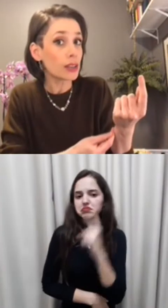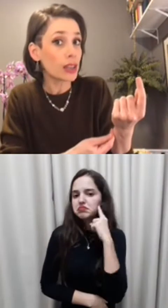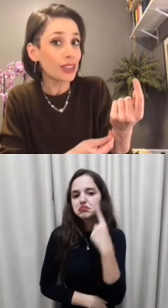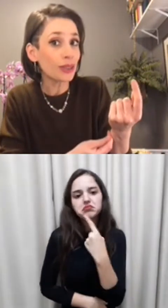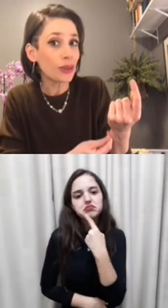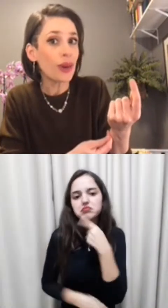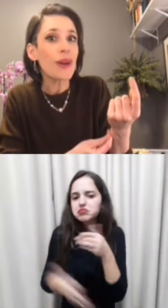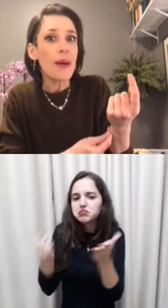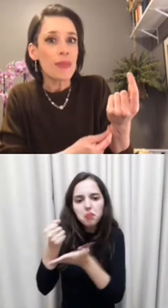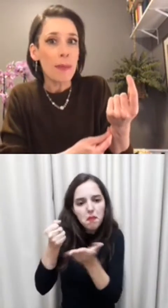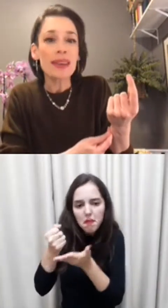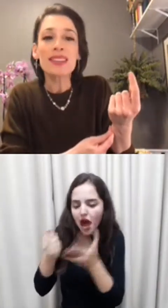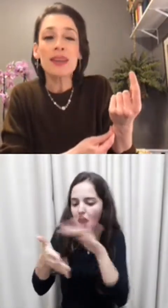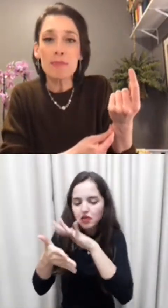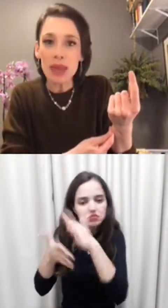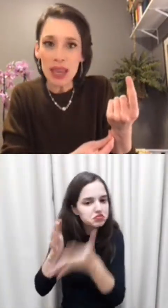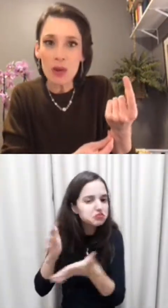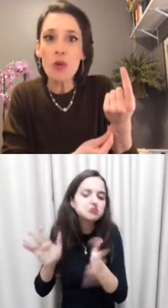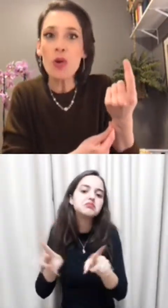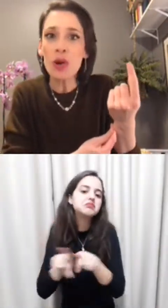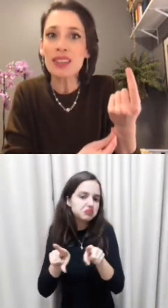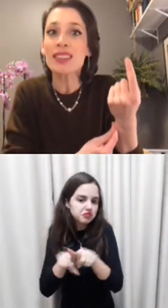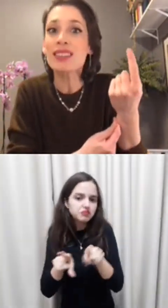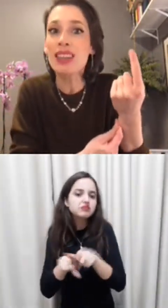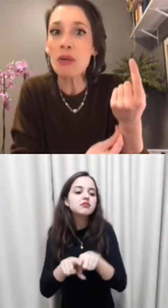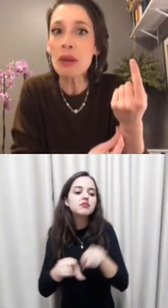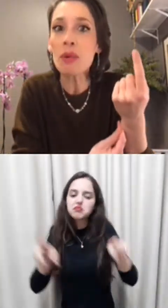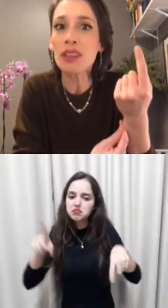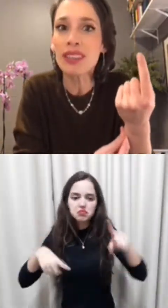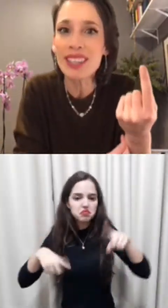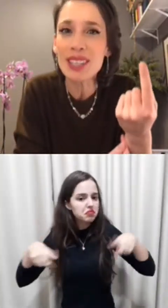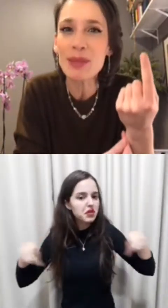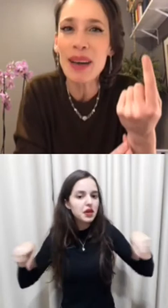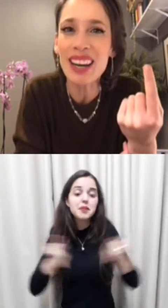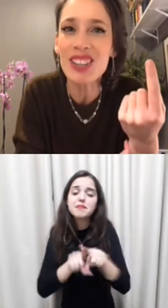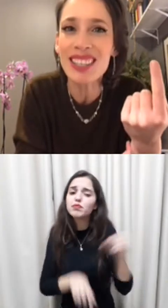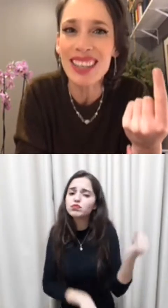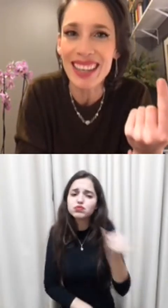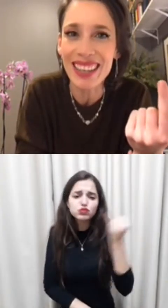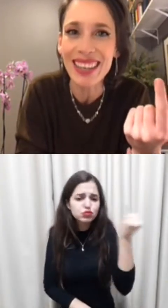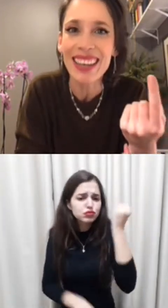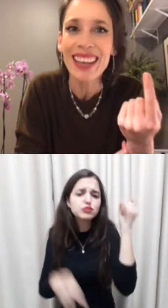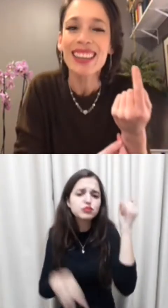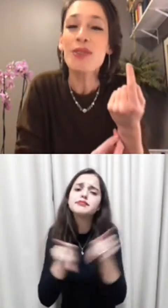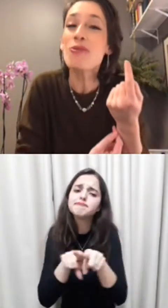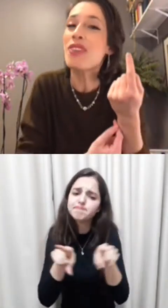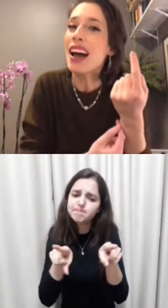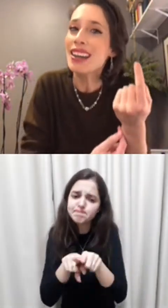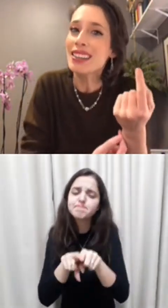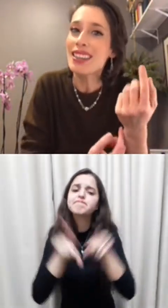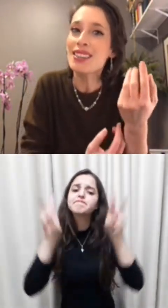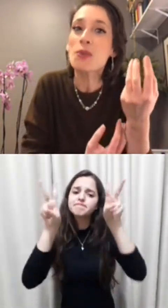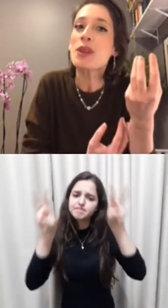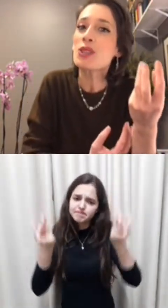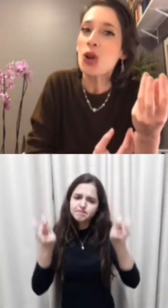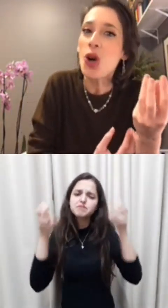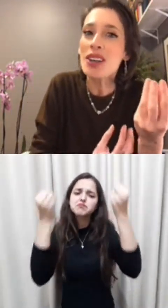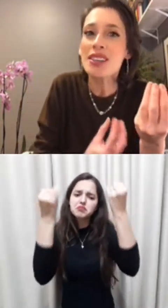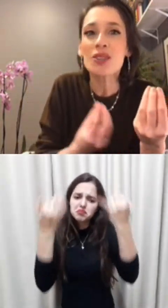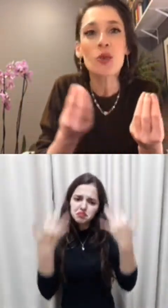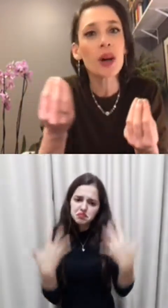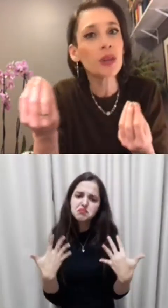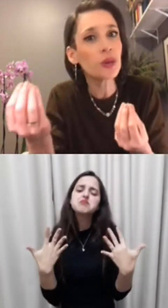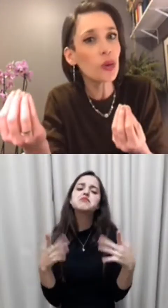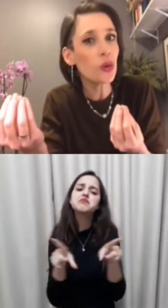nem tanto, né? Mas também com coisas tão importantes para dizer, tão válidas, tão